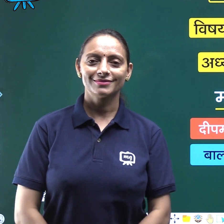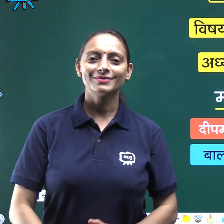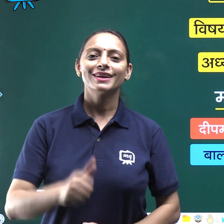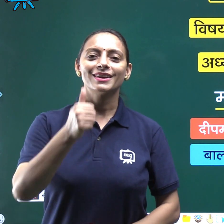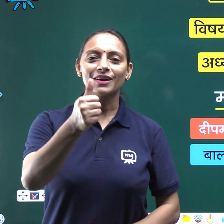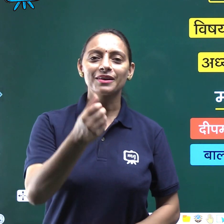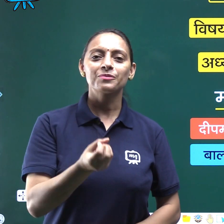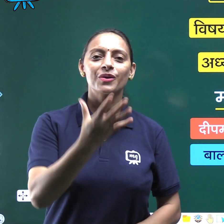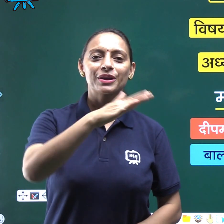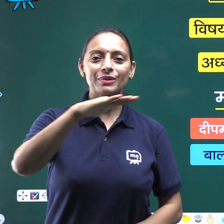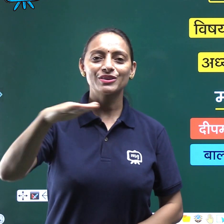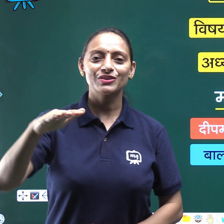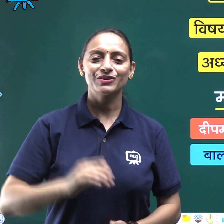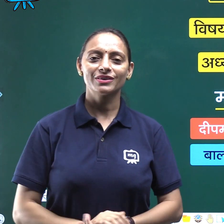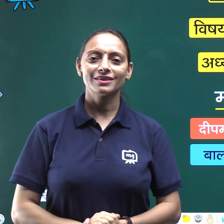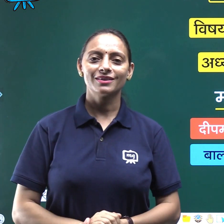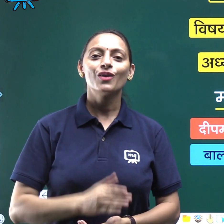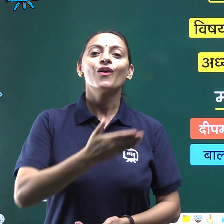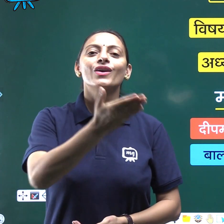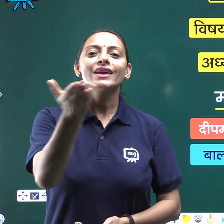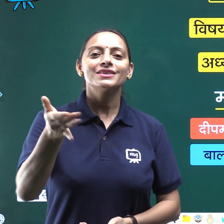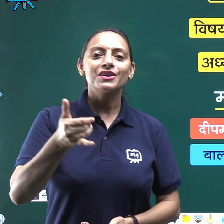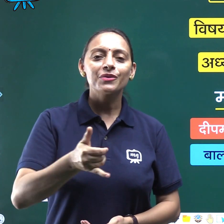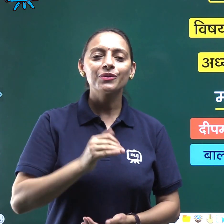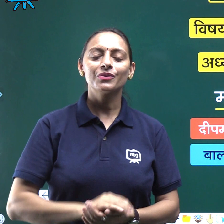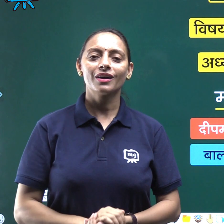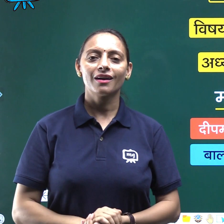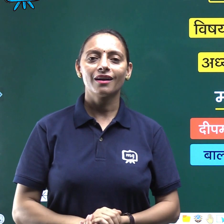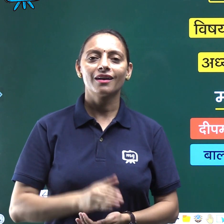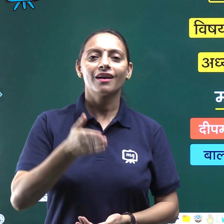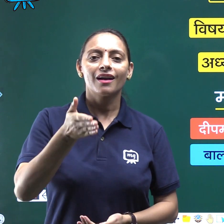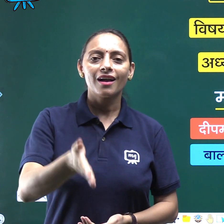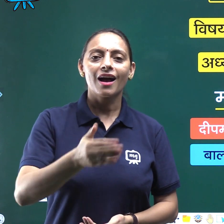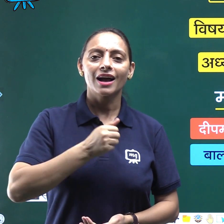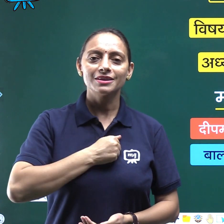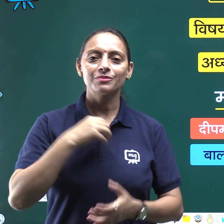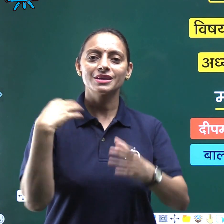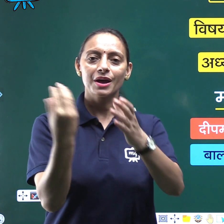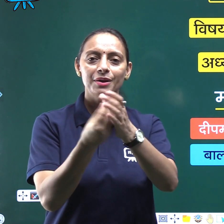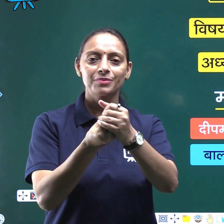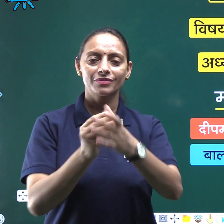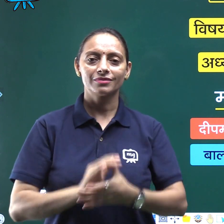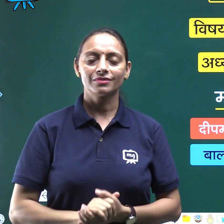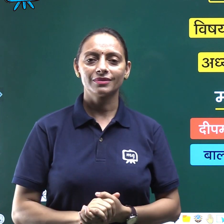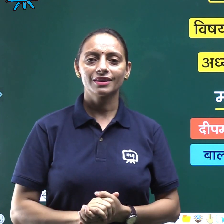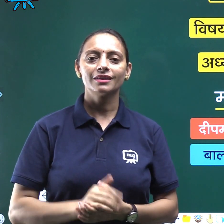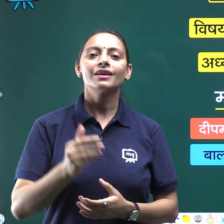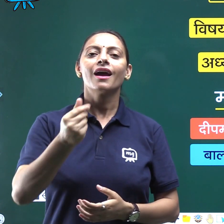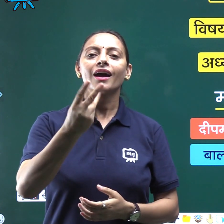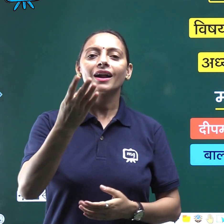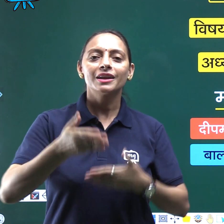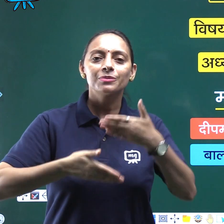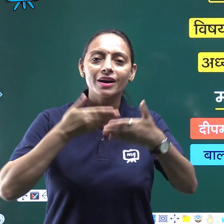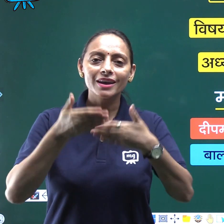गुड मॉर्निंग बच्चों, कैसे हो? आज हम सब गणित